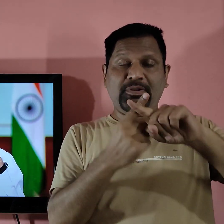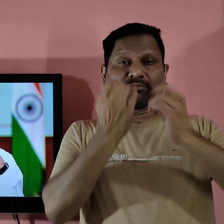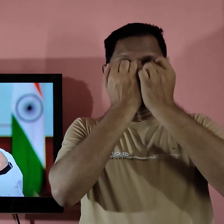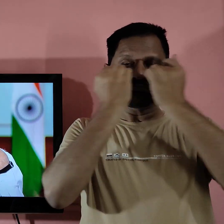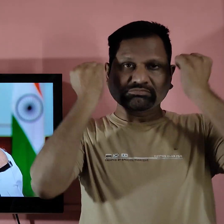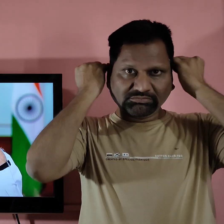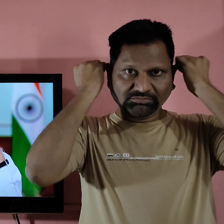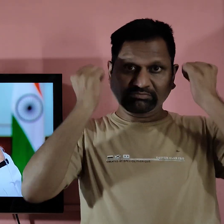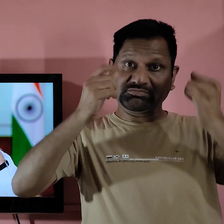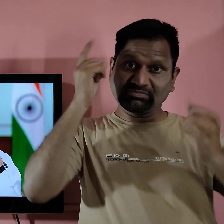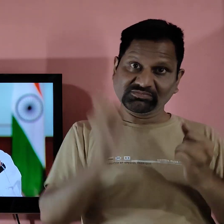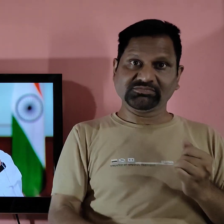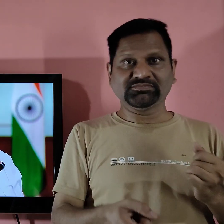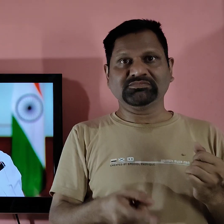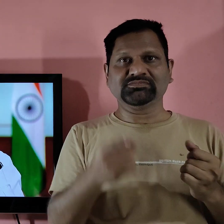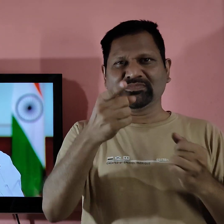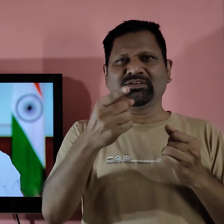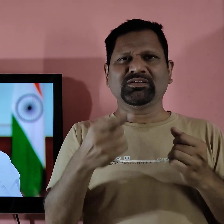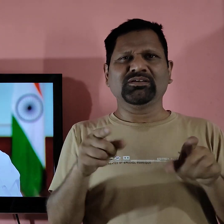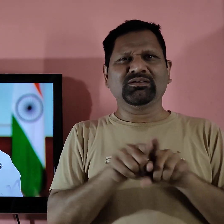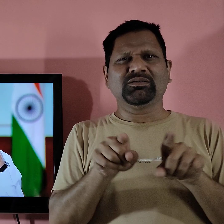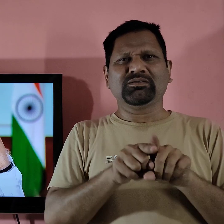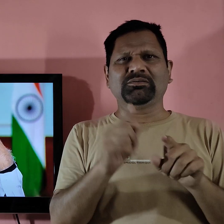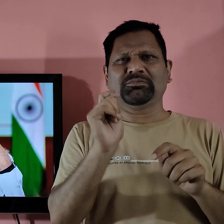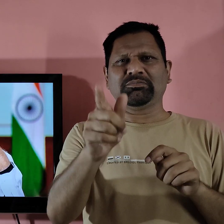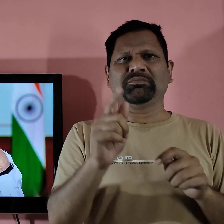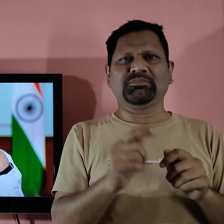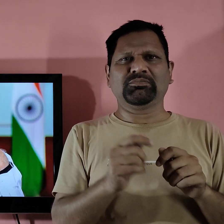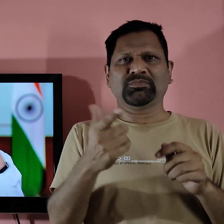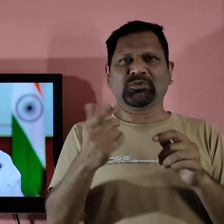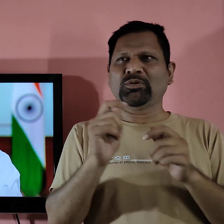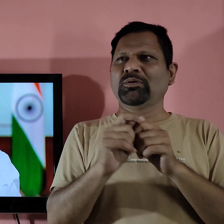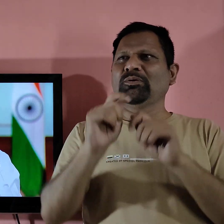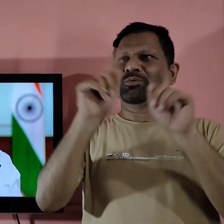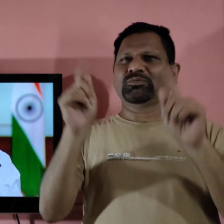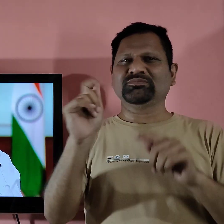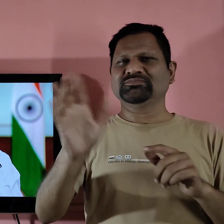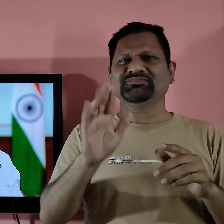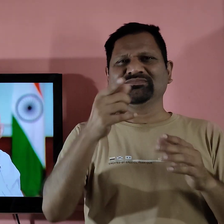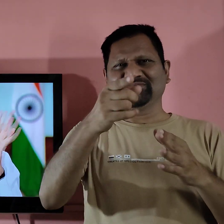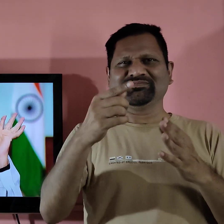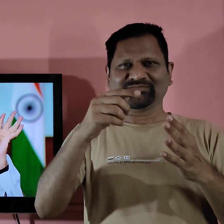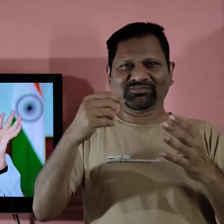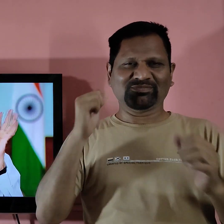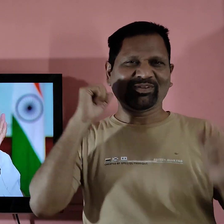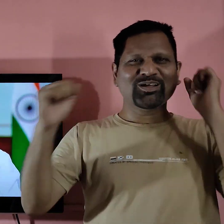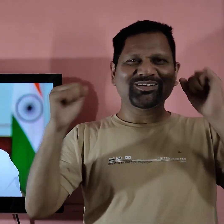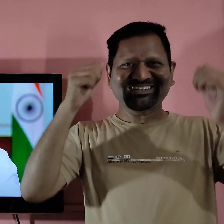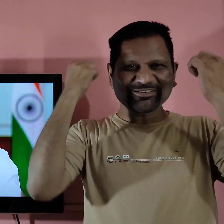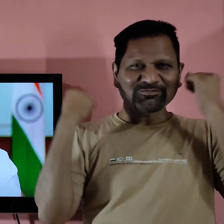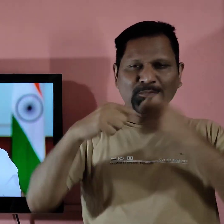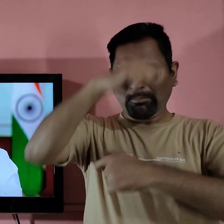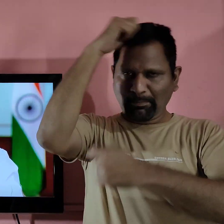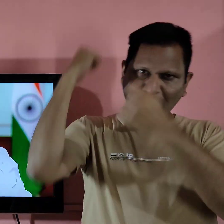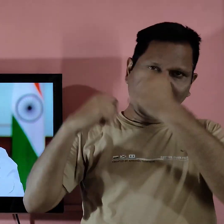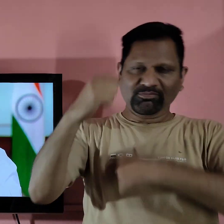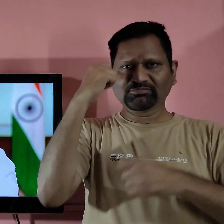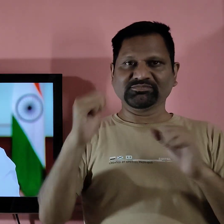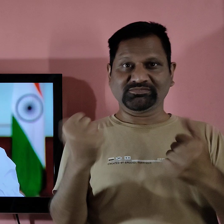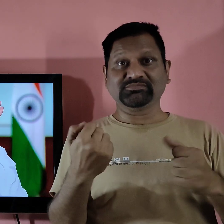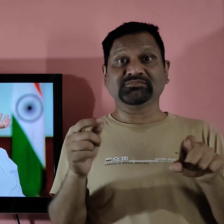कवर, जरूरी नहीं बड़े महंगे वो हो, ऐसा गमछा भी चल जाता है, लेकिन